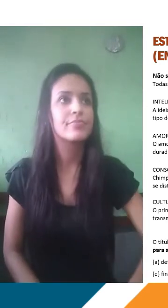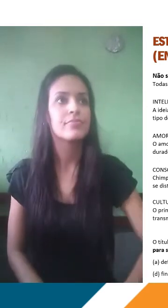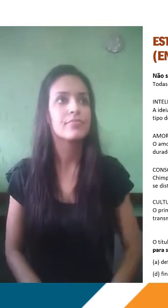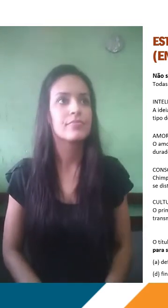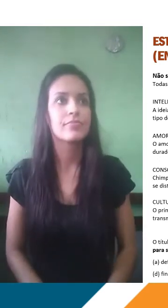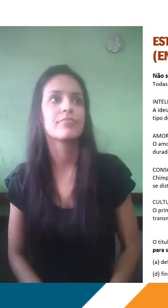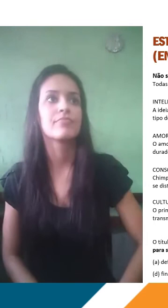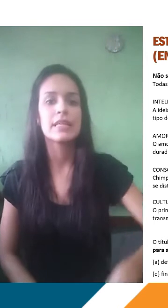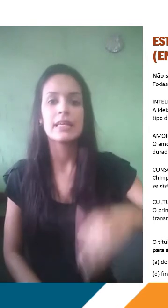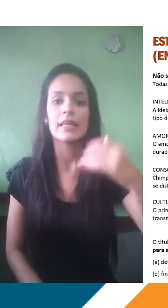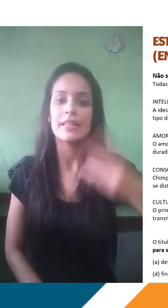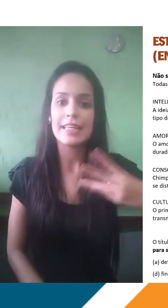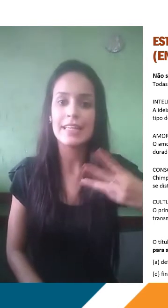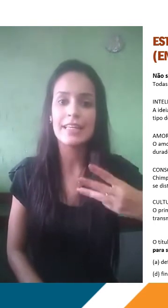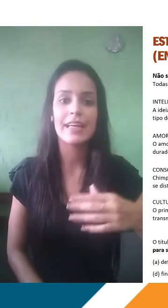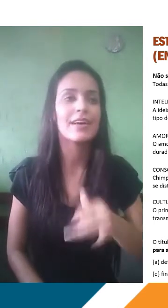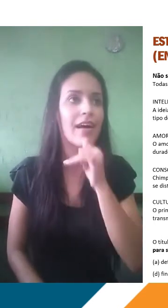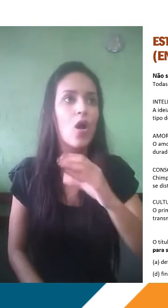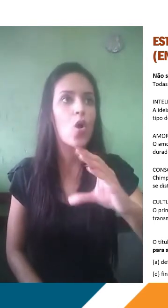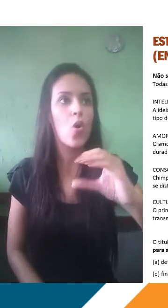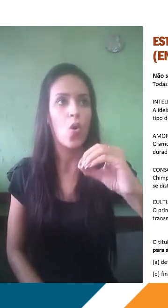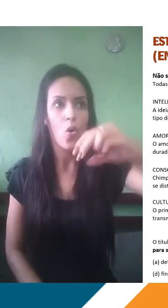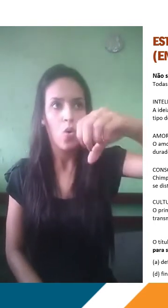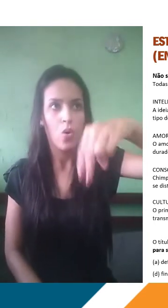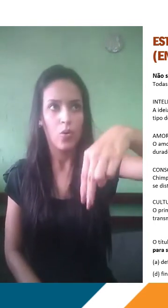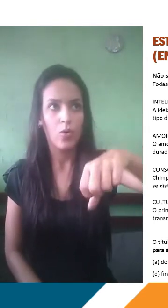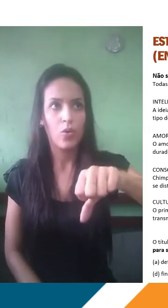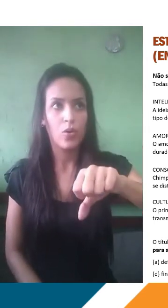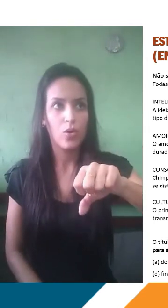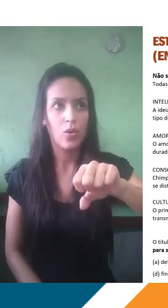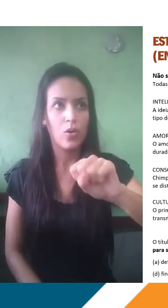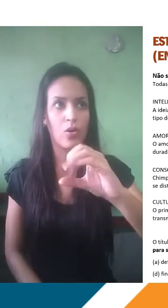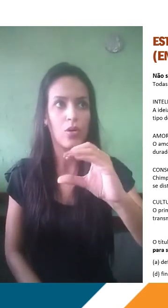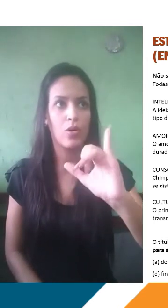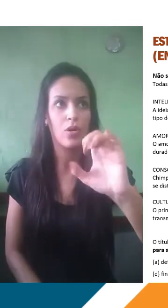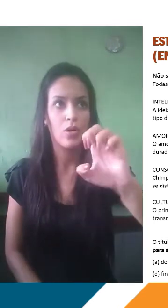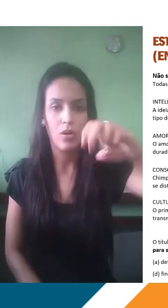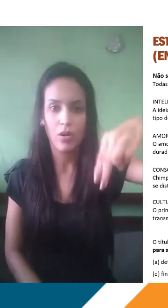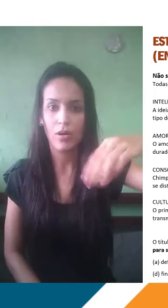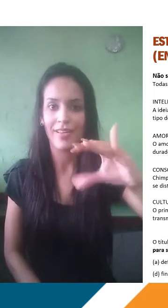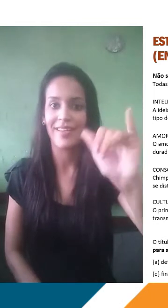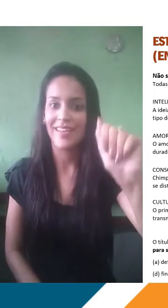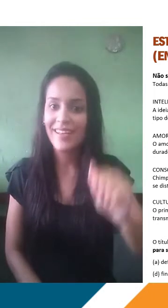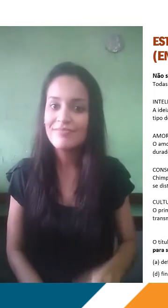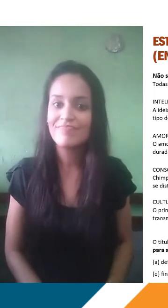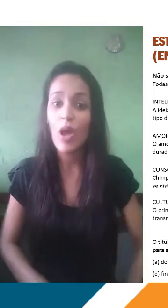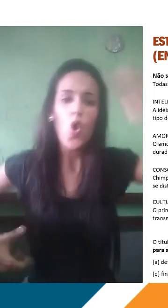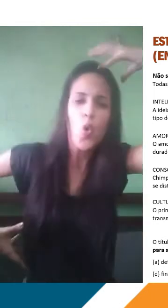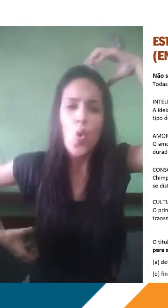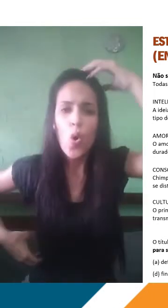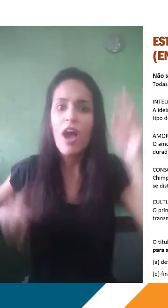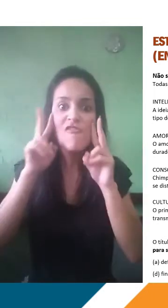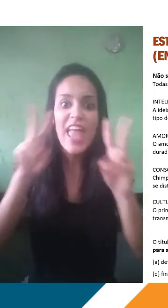Os chimpanzés se reconhecem no espelho Orangotangos observam e enganam humanos distraídos Sinais de que sabem quem